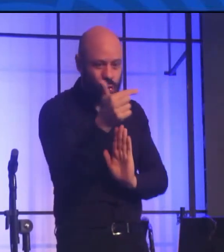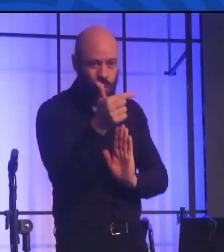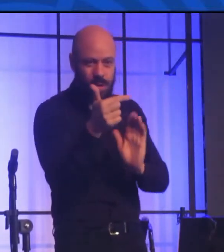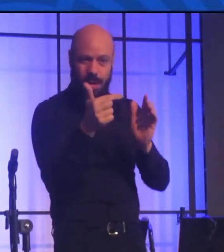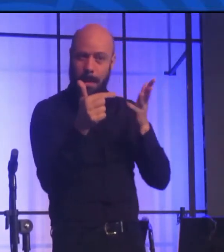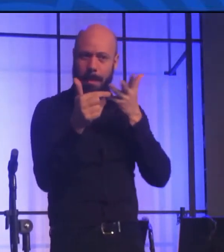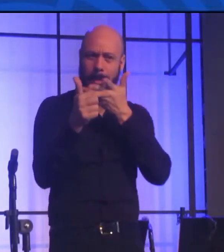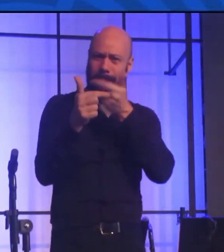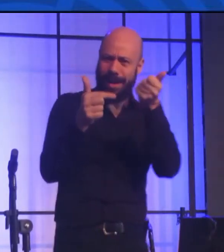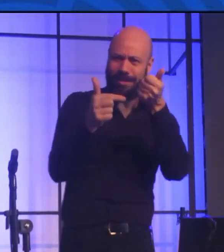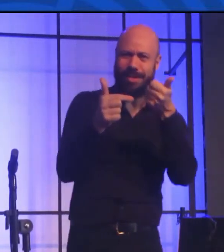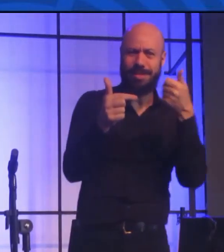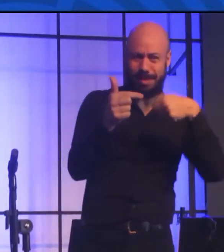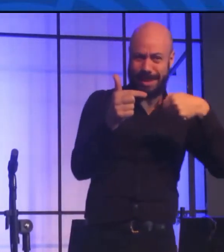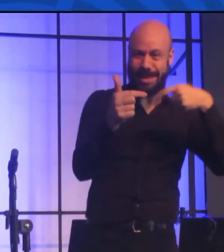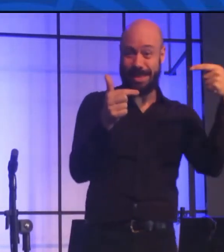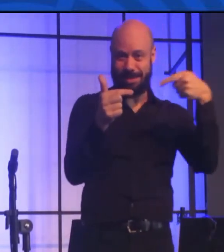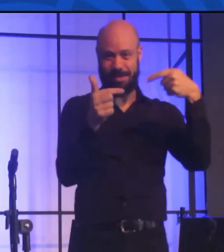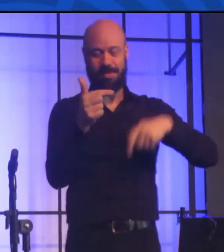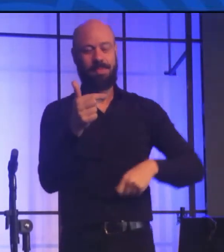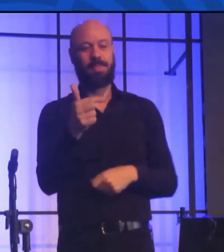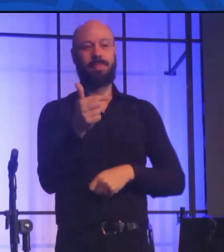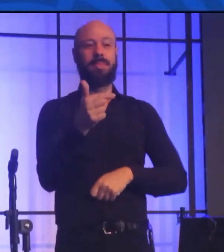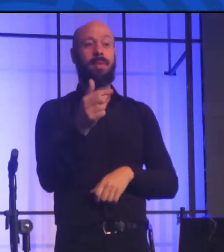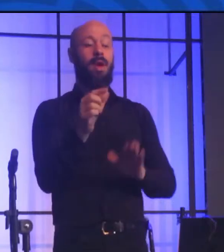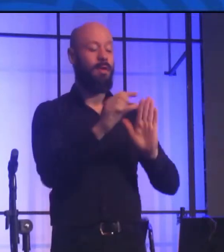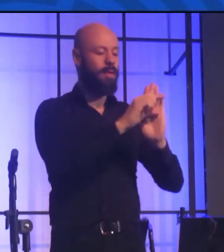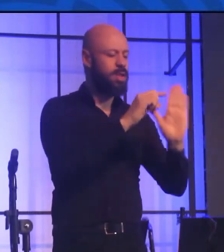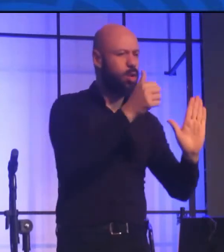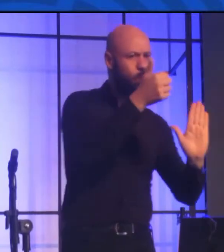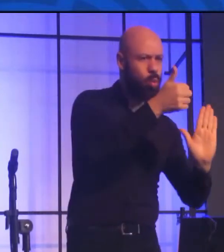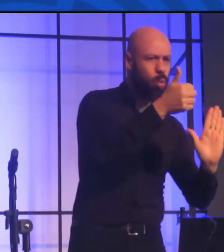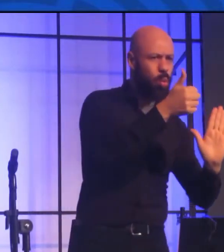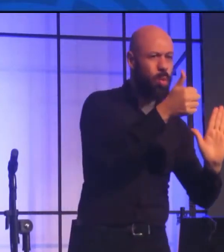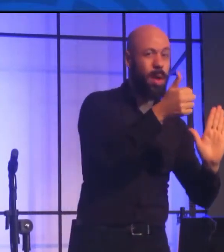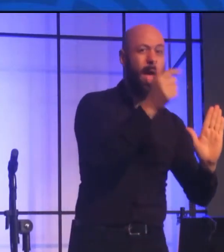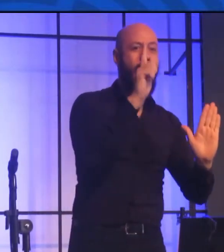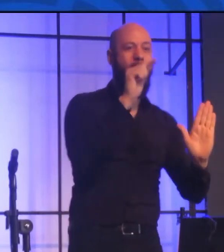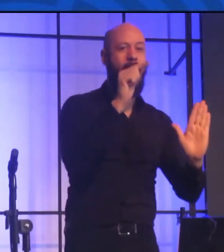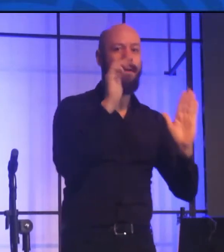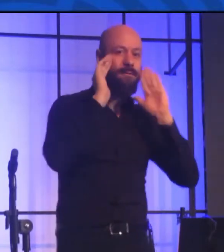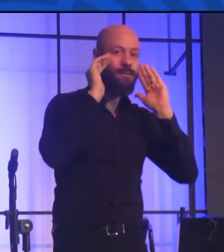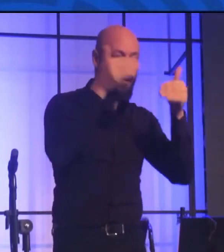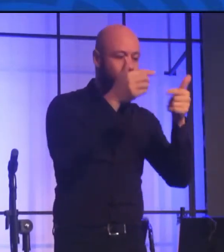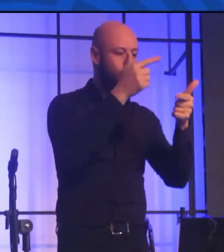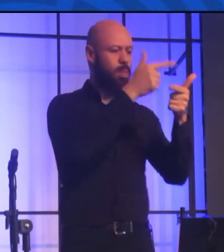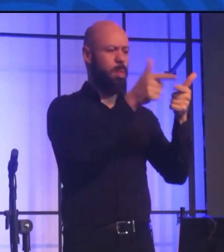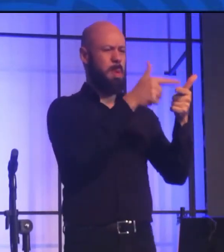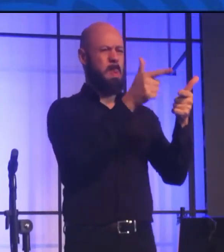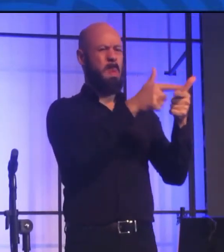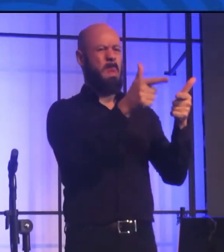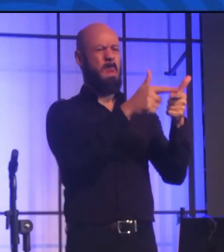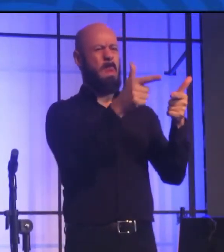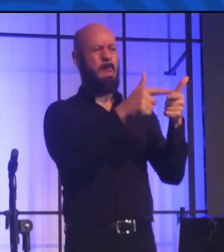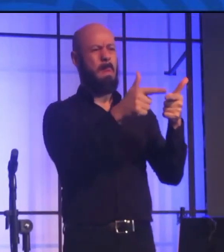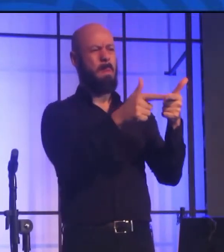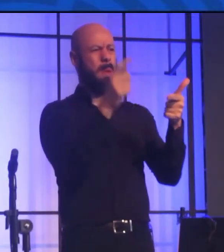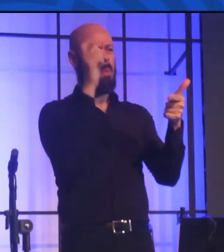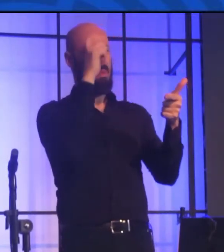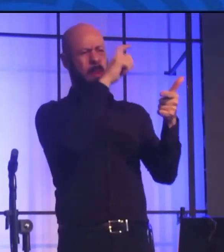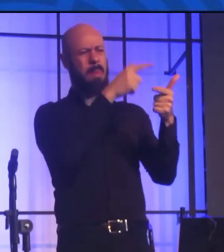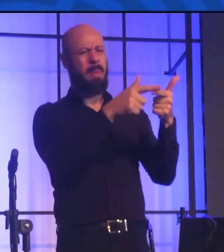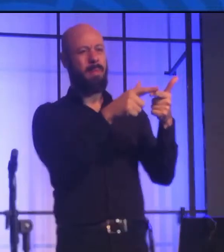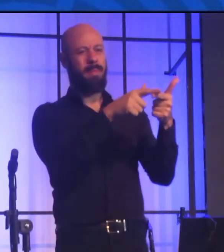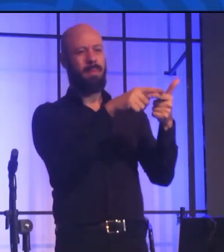Muitas pessoas vivem no versículo 1 e o versículo 1 é o problema. O lugar está apertado. Por isso Deus